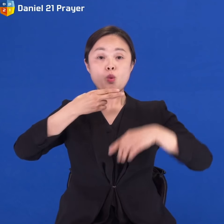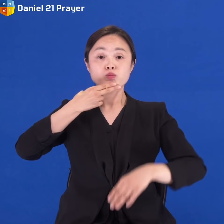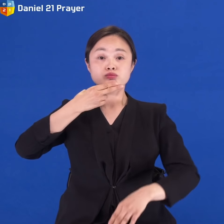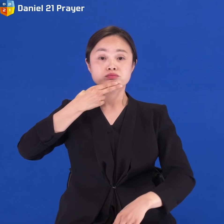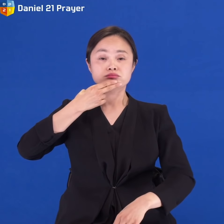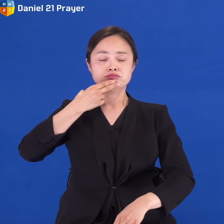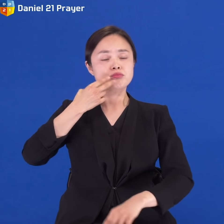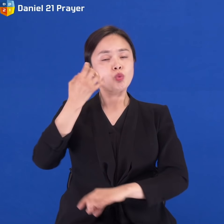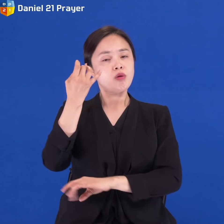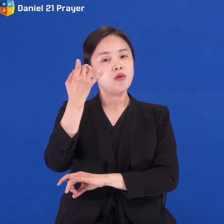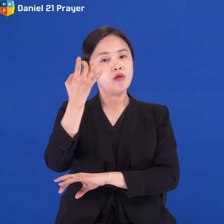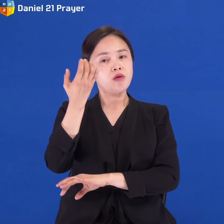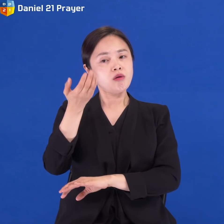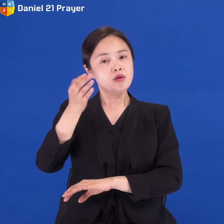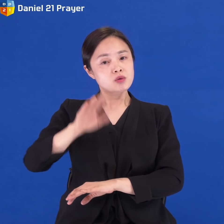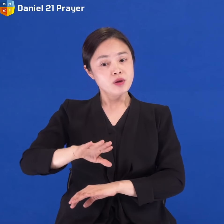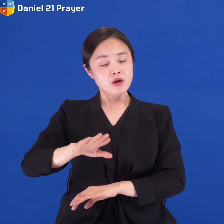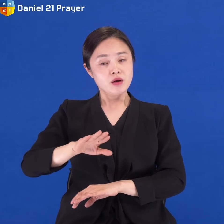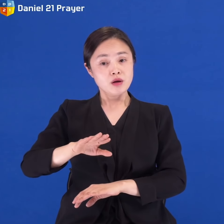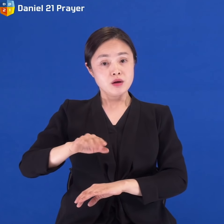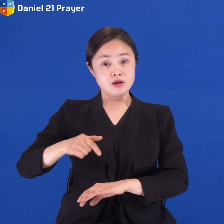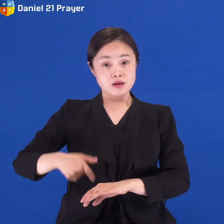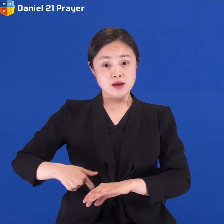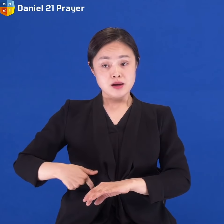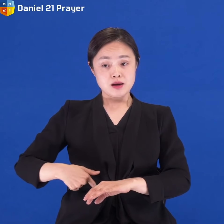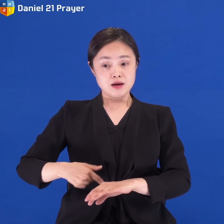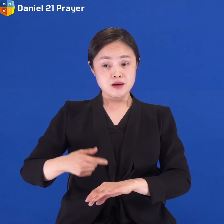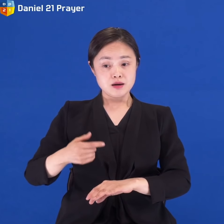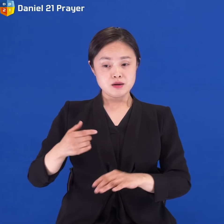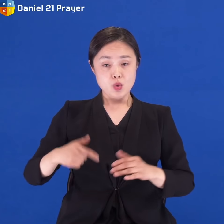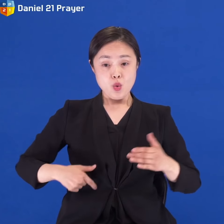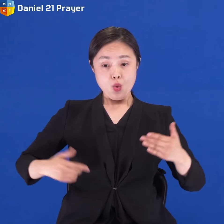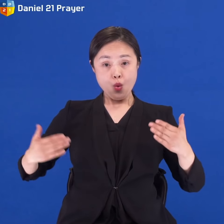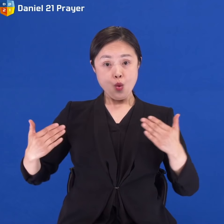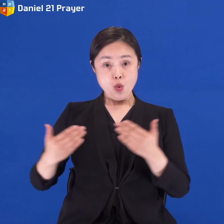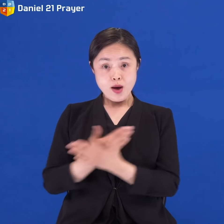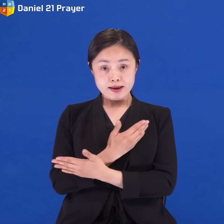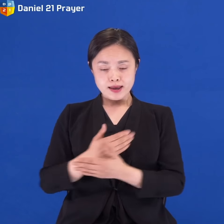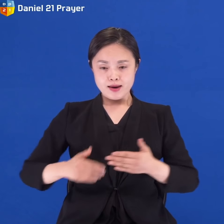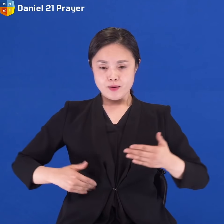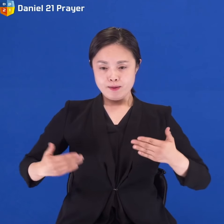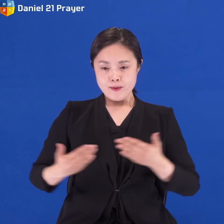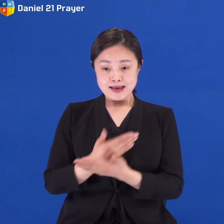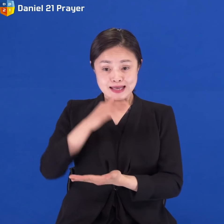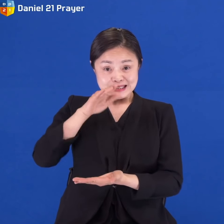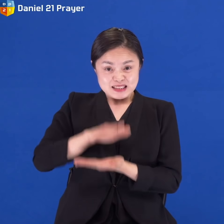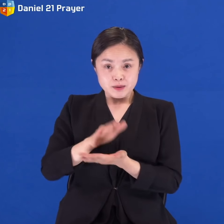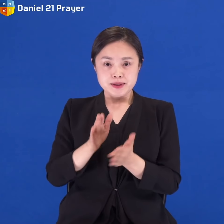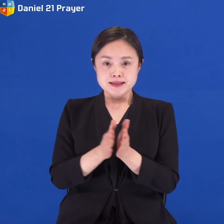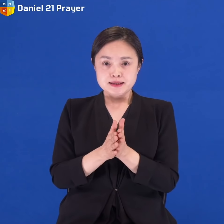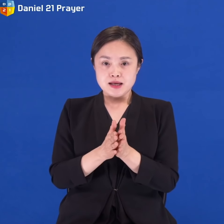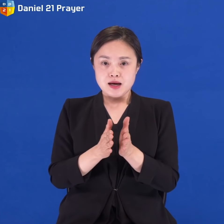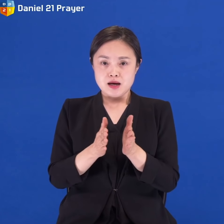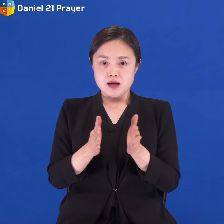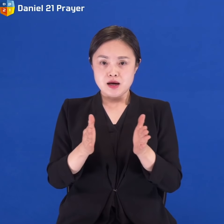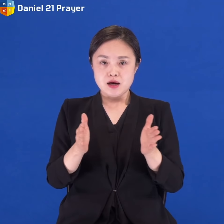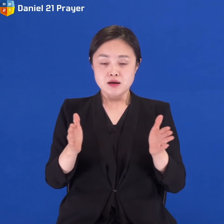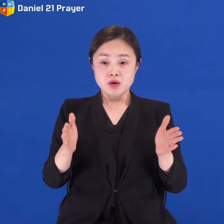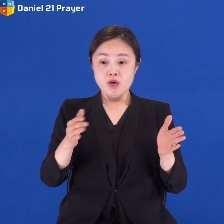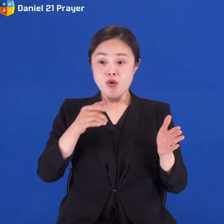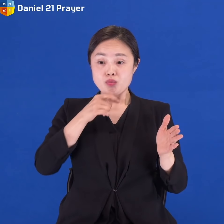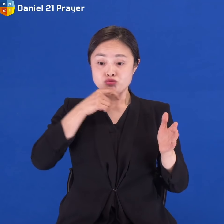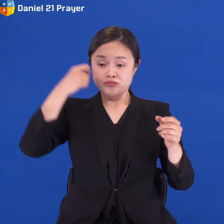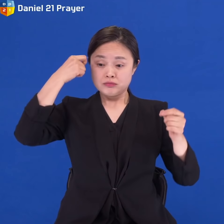근육에 살이 나가는 듯한 제가 홀가분한 걸 경험했는데 목욕탕을 갔는데